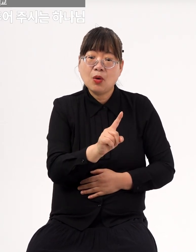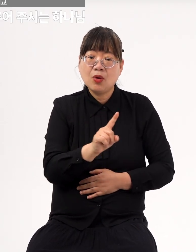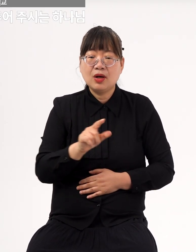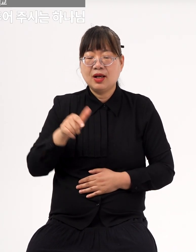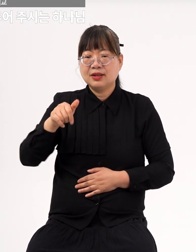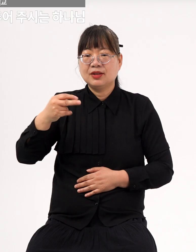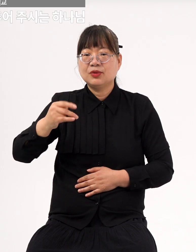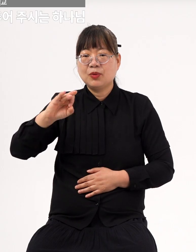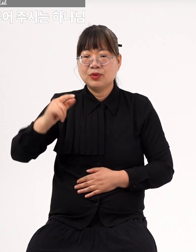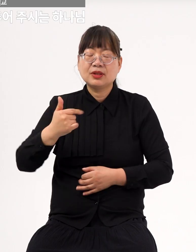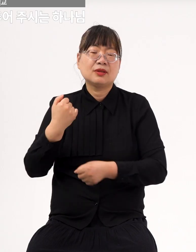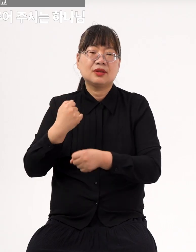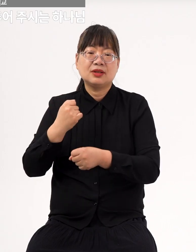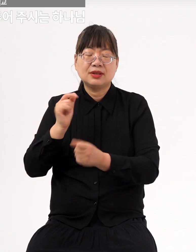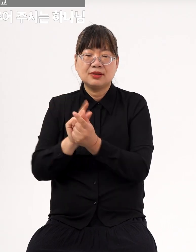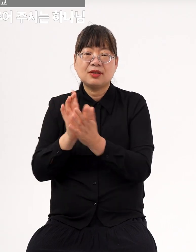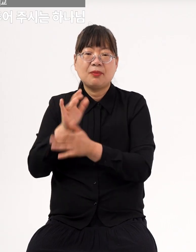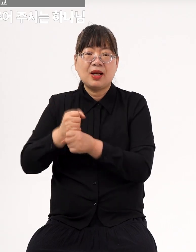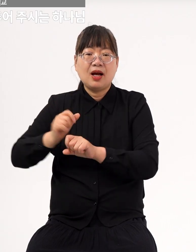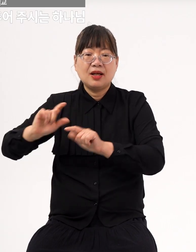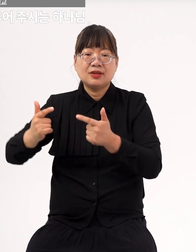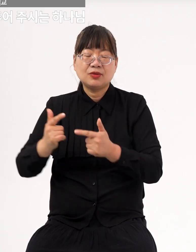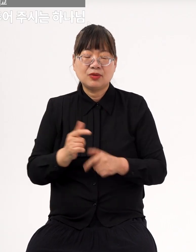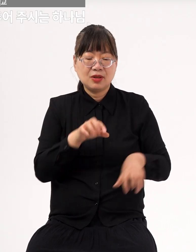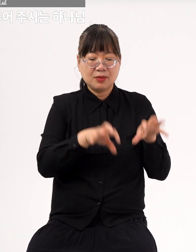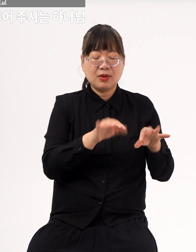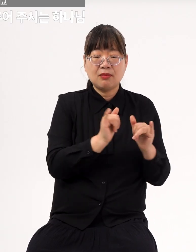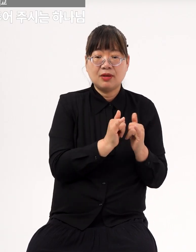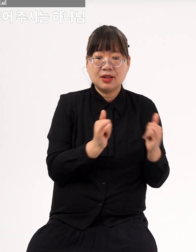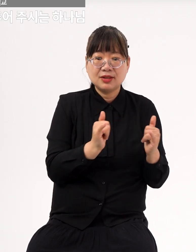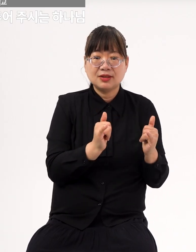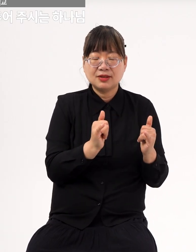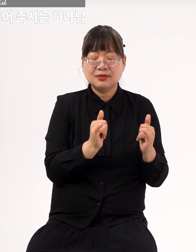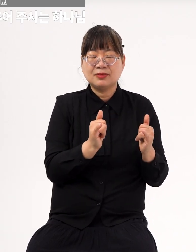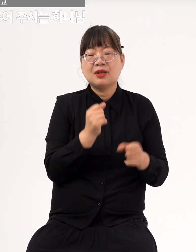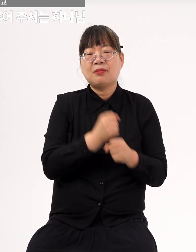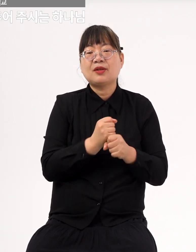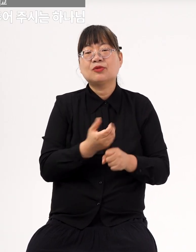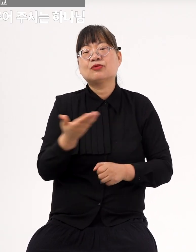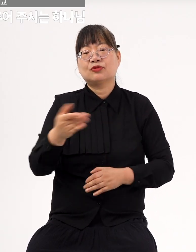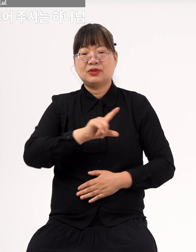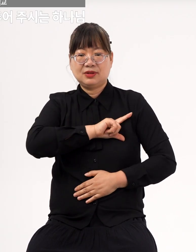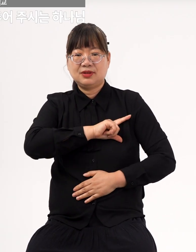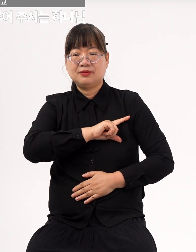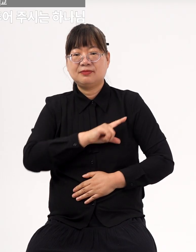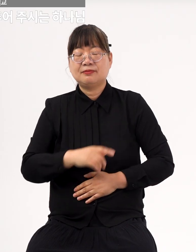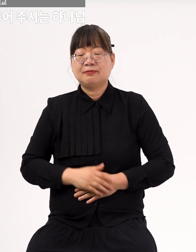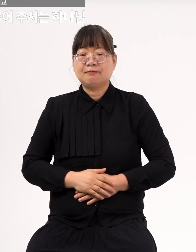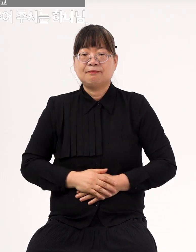가진 별명이 아니고 그 마을 사람들이 붙여준 이름이에요.